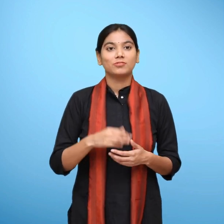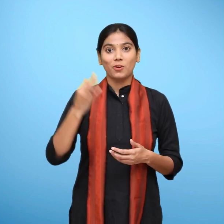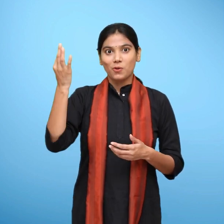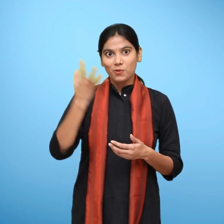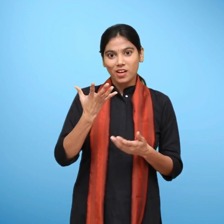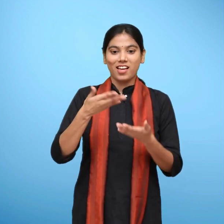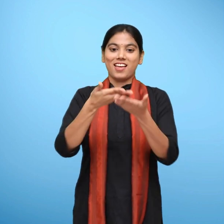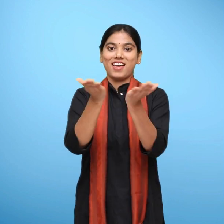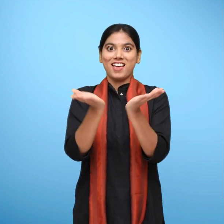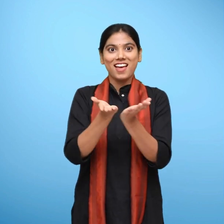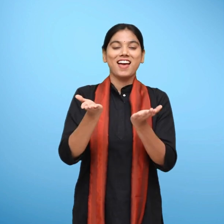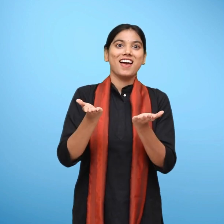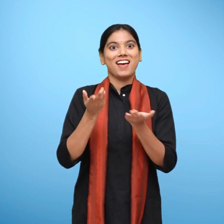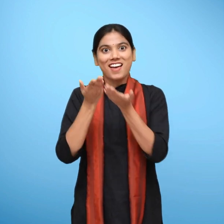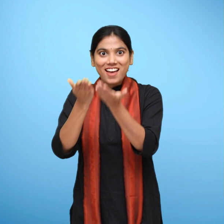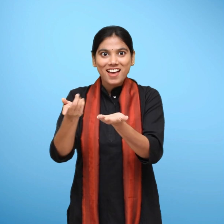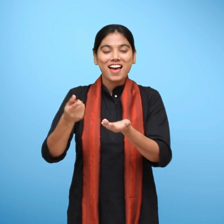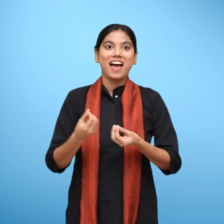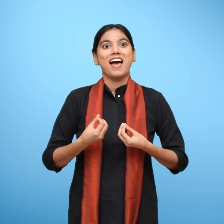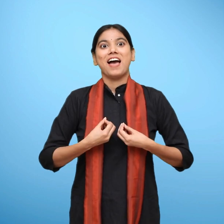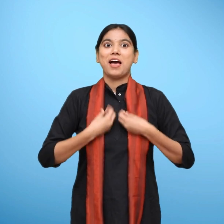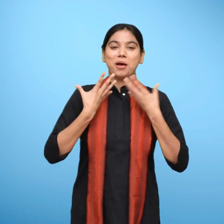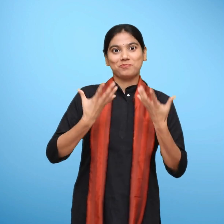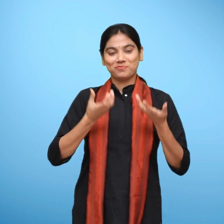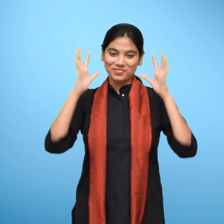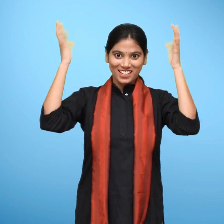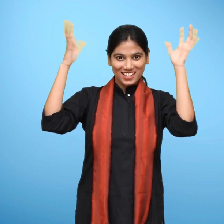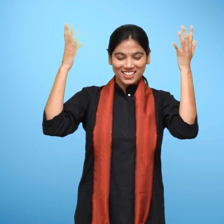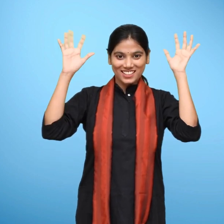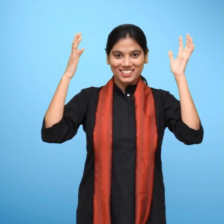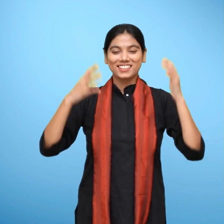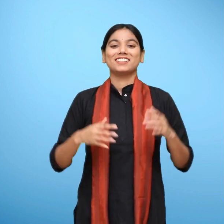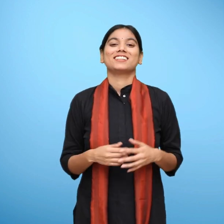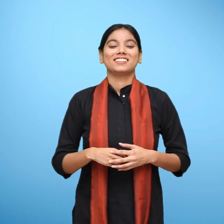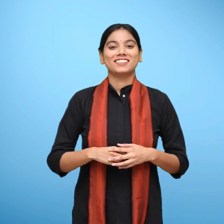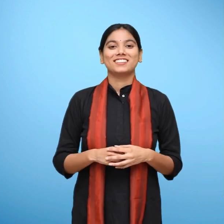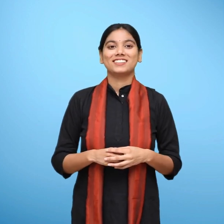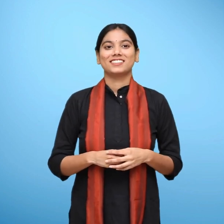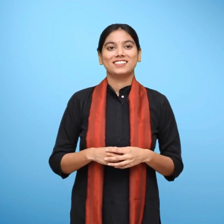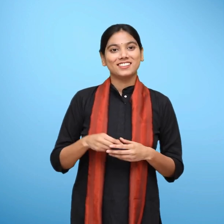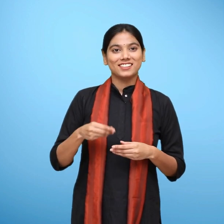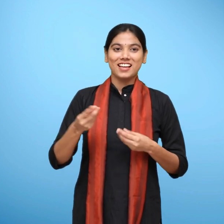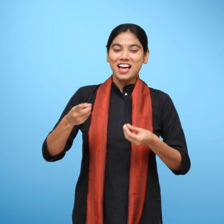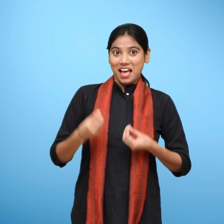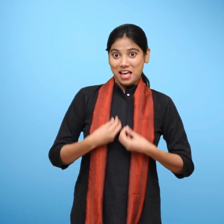लाएंगे नई पलियां बजा बजा के तालियां मुन्ने को